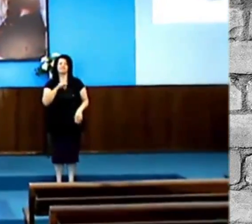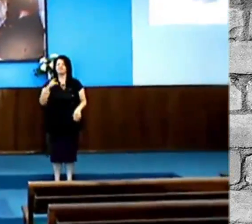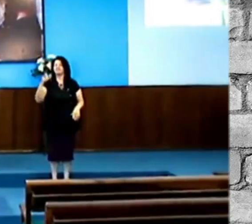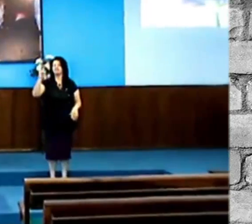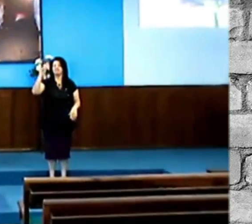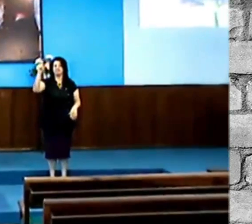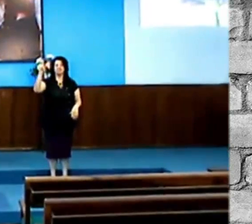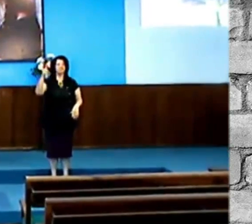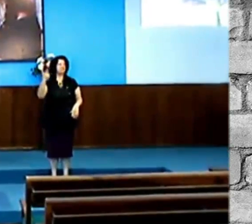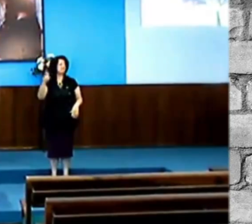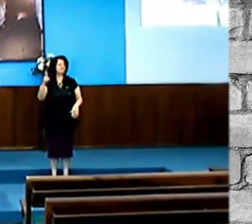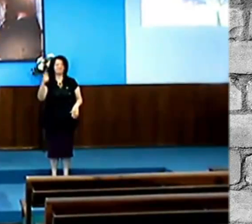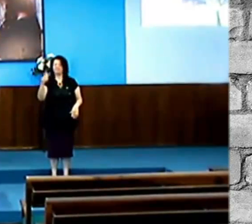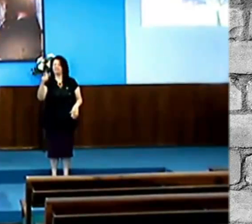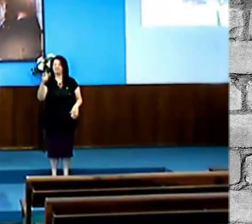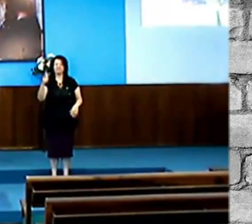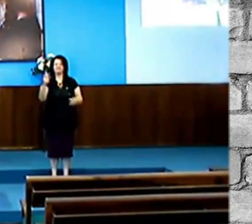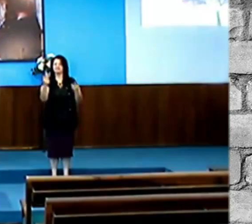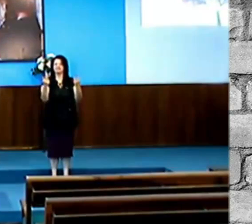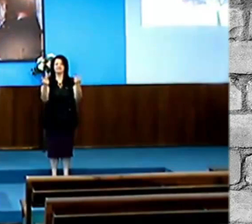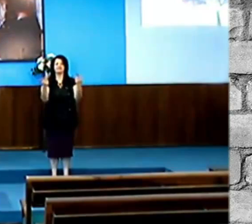temos colocado a nossa confiança.